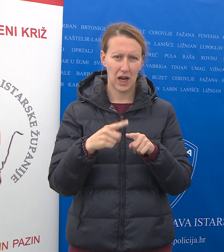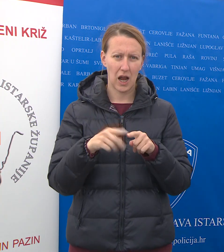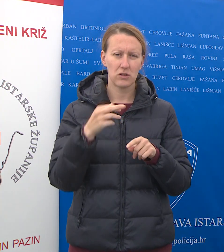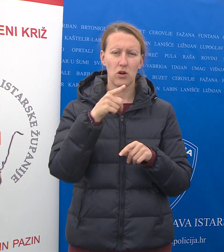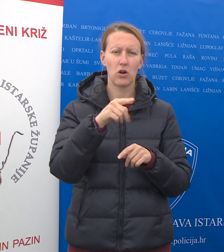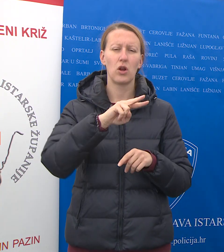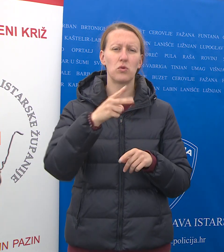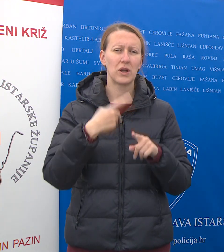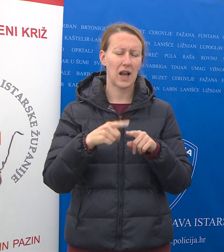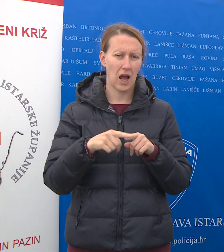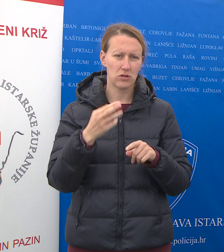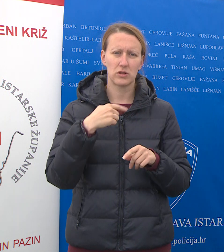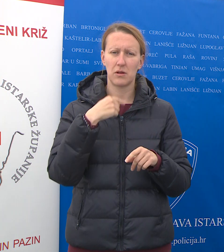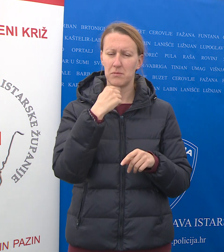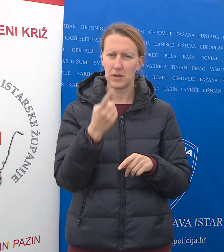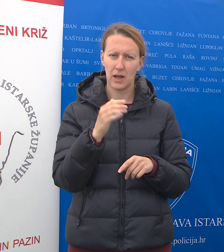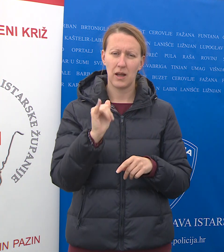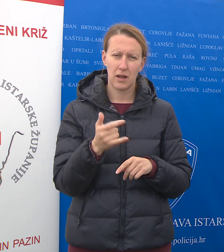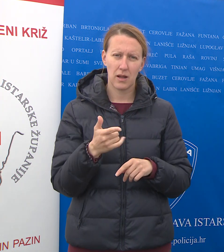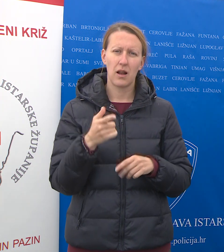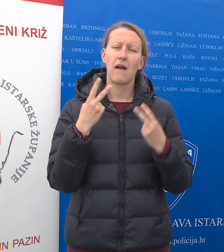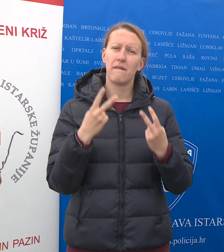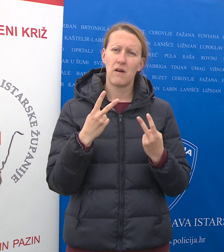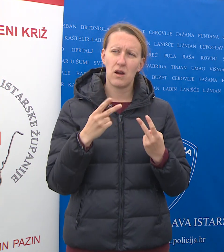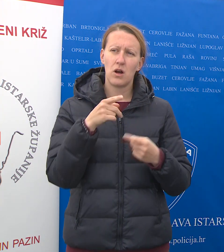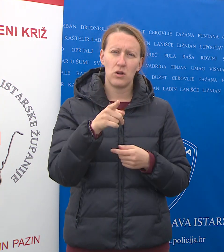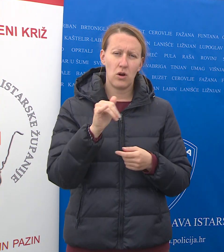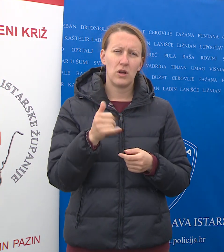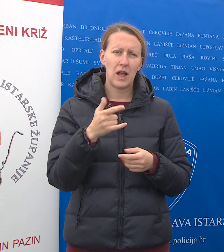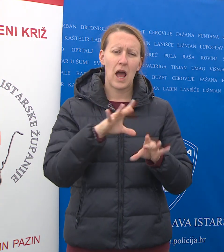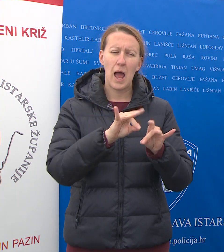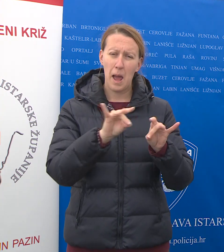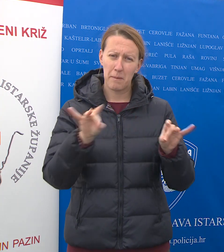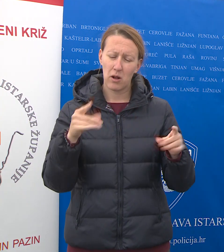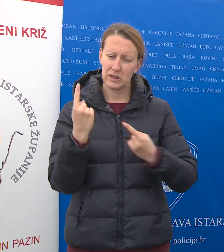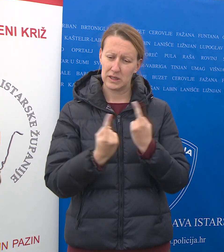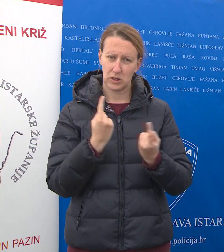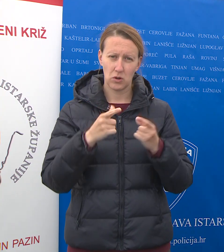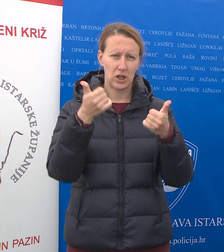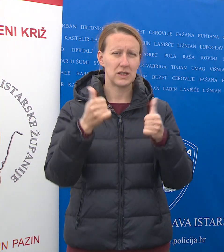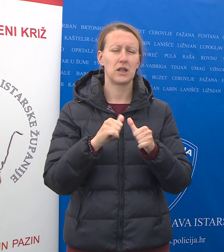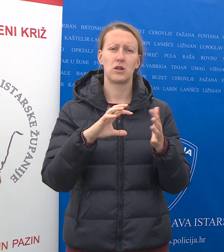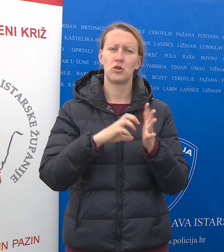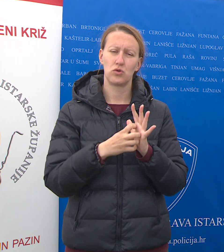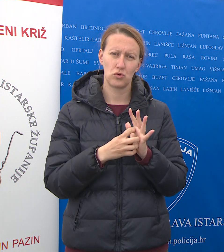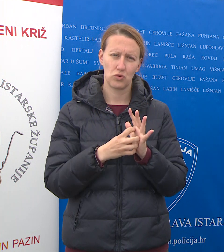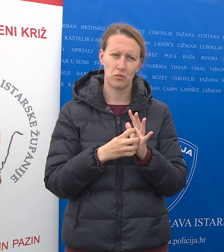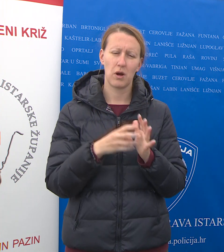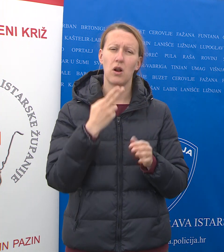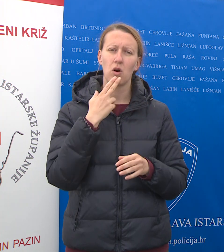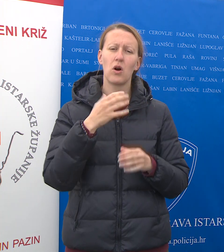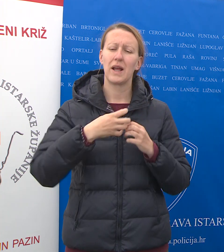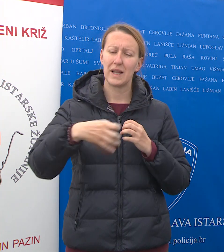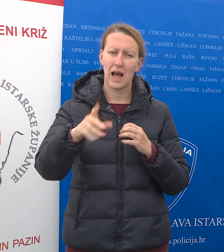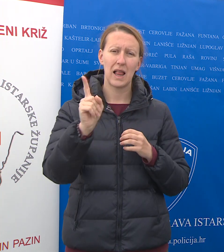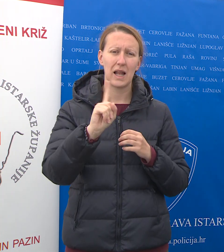iz onog drugog razloga što sam navela da je važno, a to je da epidemiološku situaciju u Istarskoj županiji, koja i